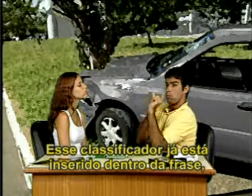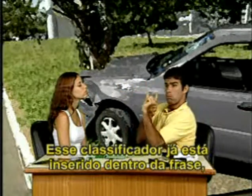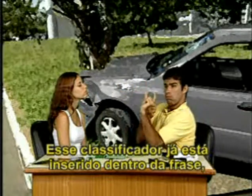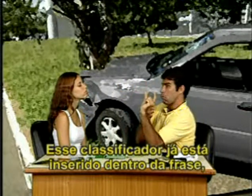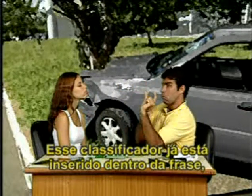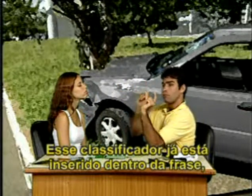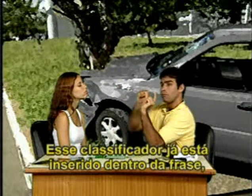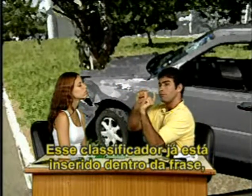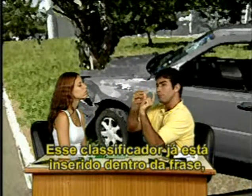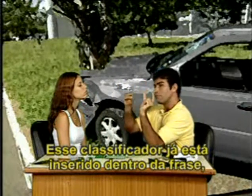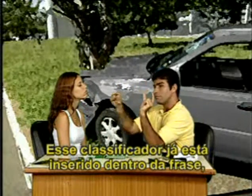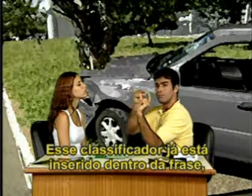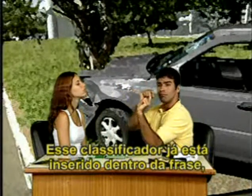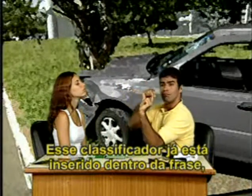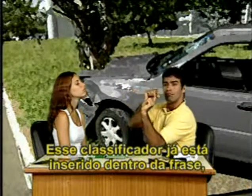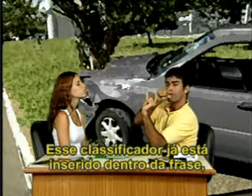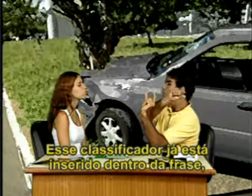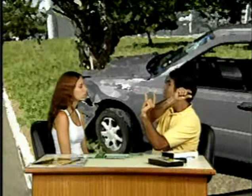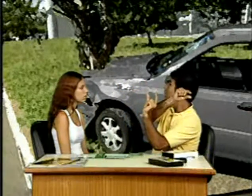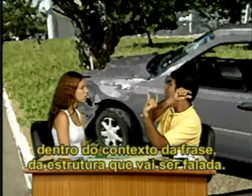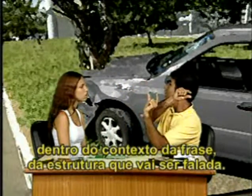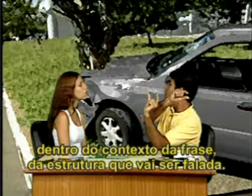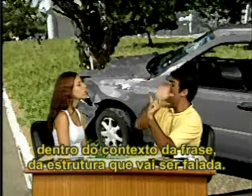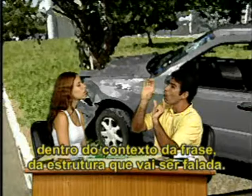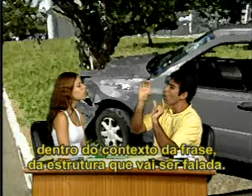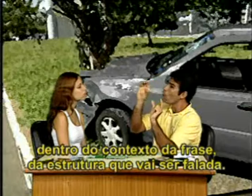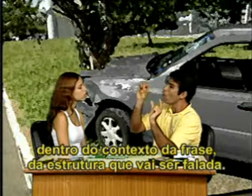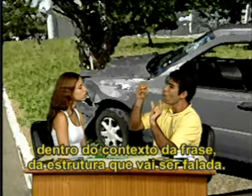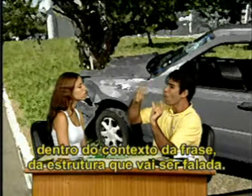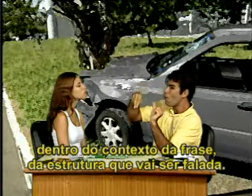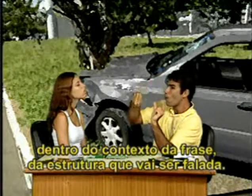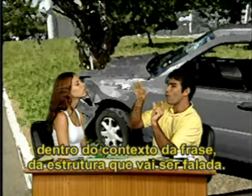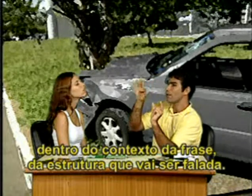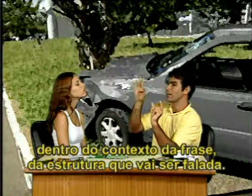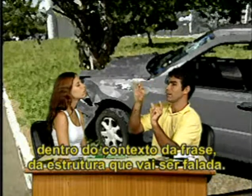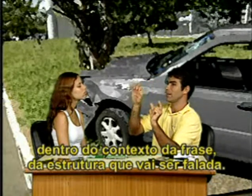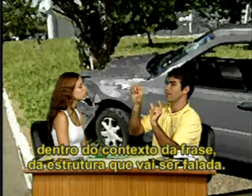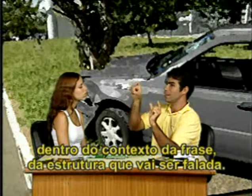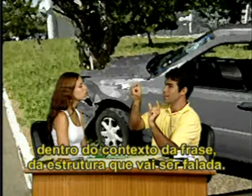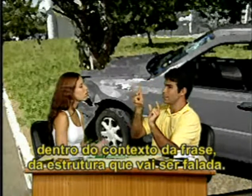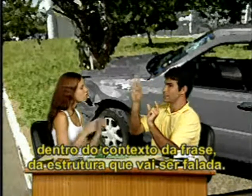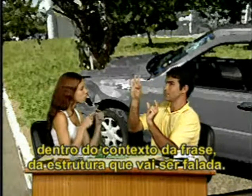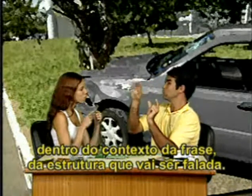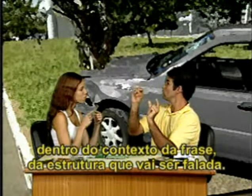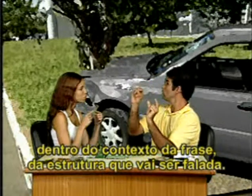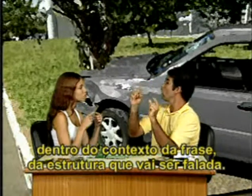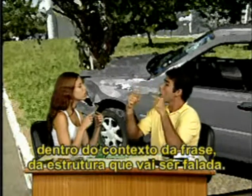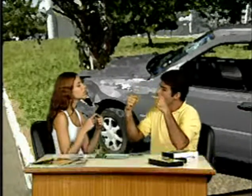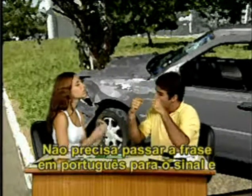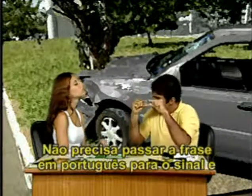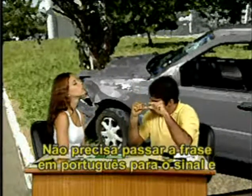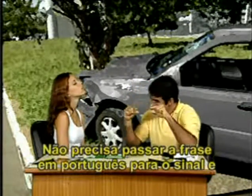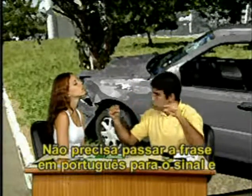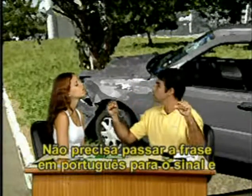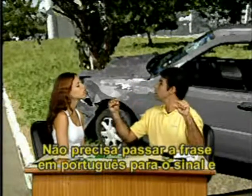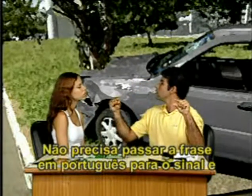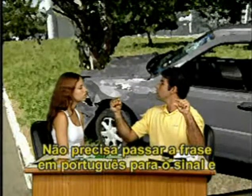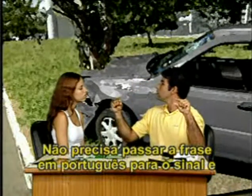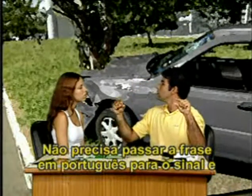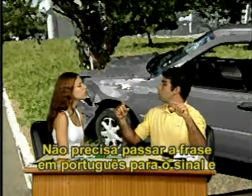está inserido dentro da frase, dentro do contexto da frase, da estrutura que vai ser falada. Não precisa passar a frase